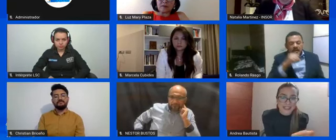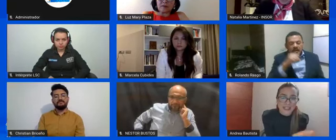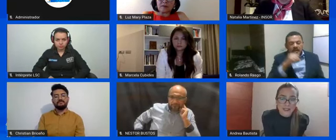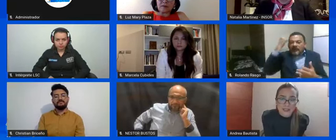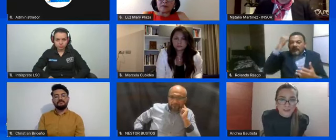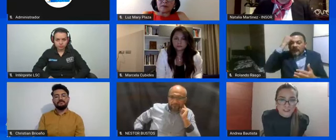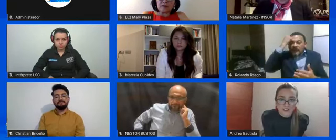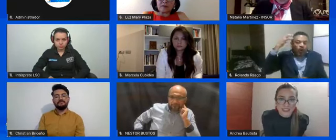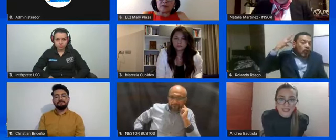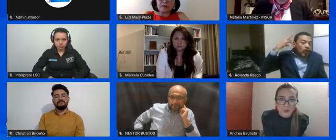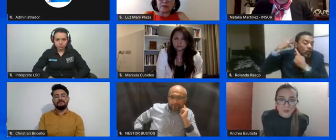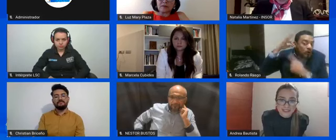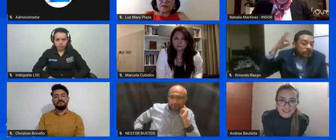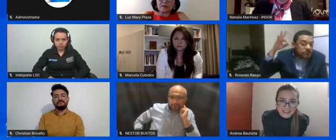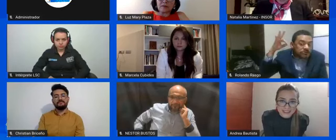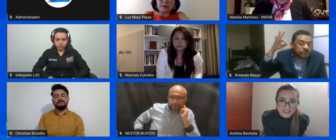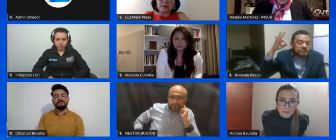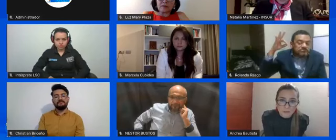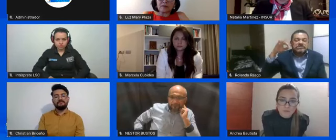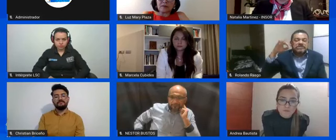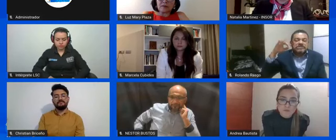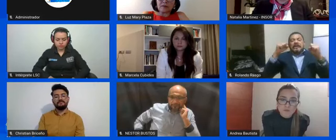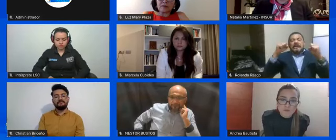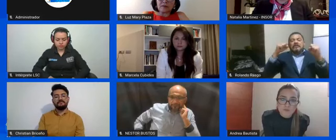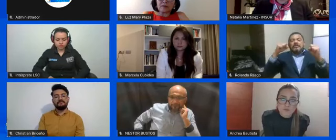aprendizaje y de priorización de la lengua de señas.